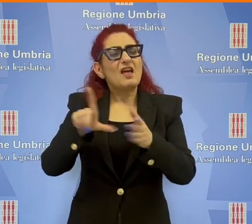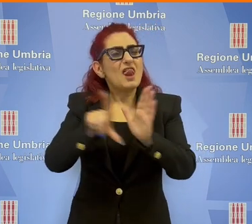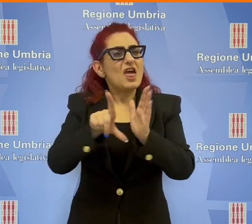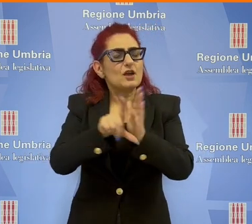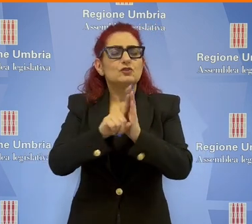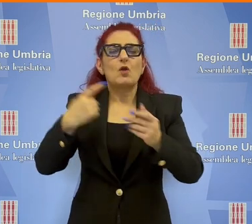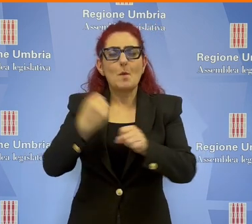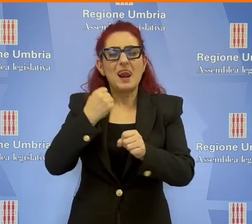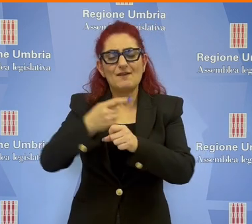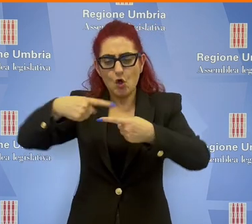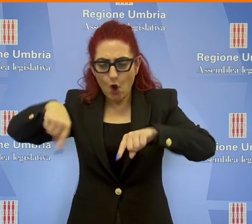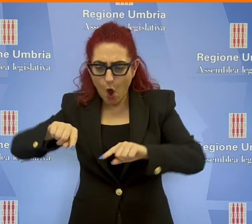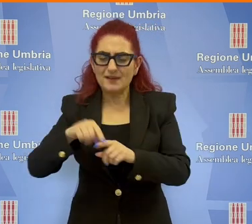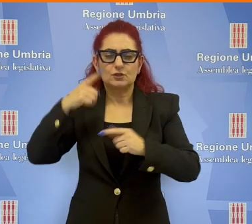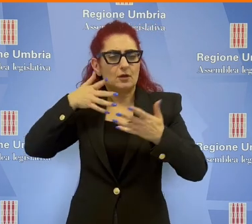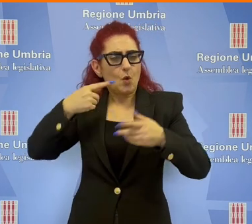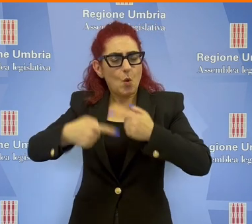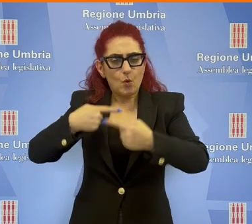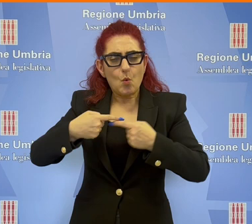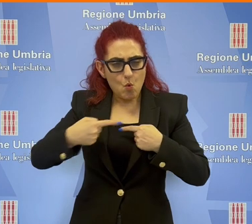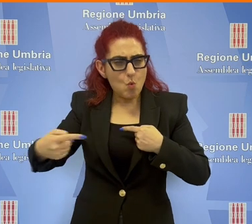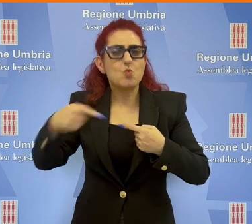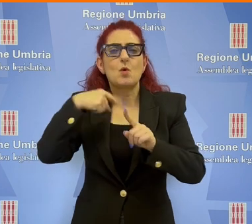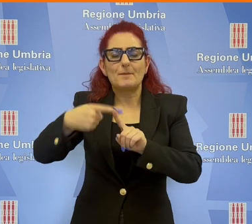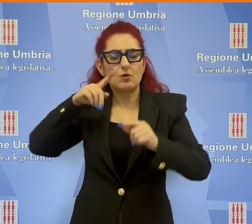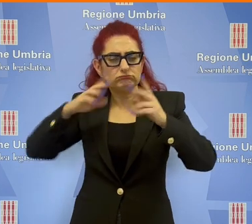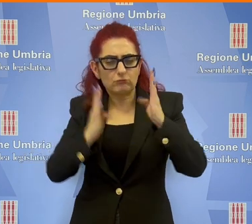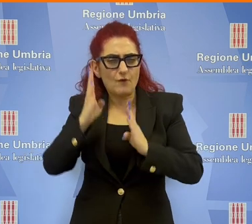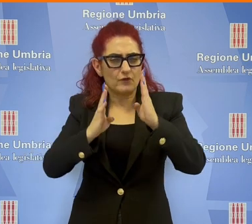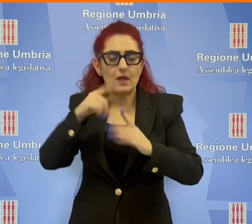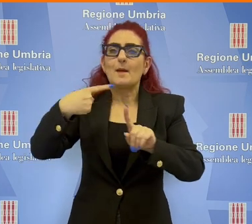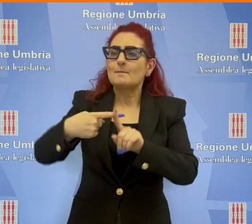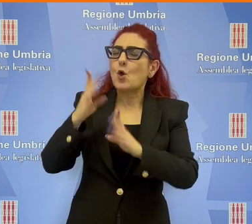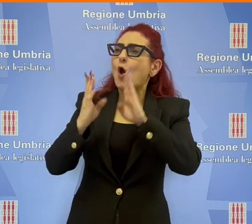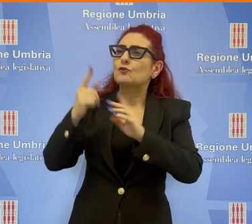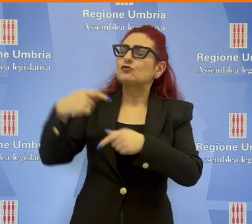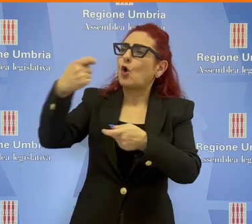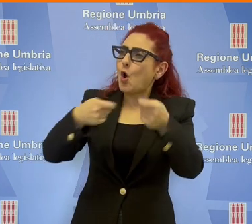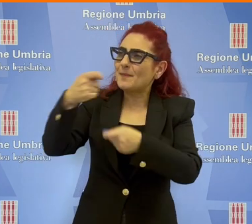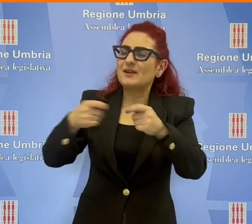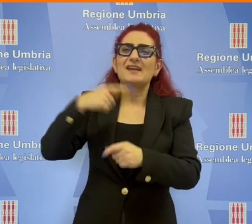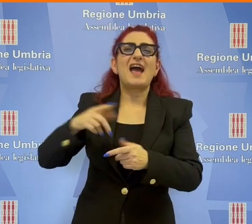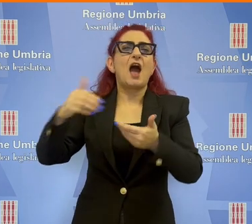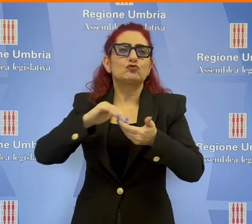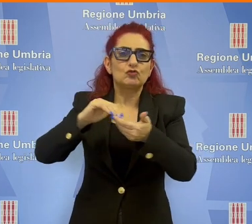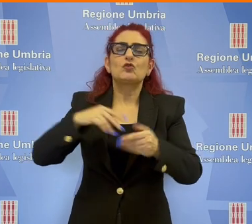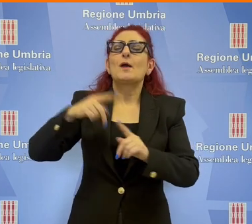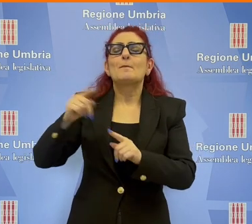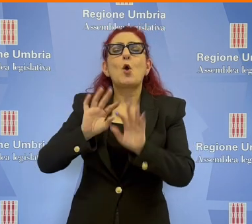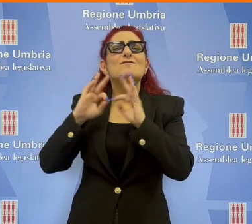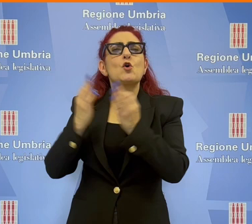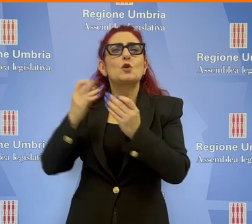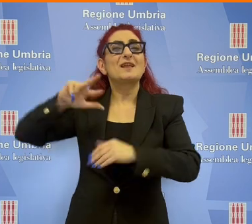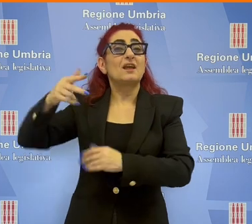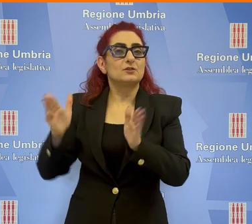e meticoloso della commissione e di un confronto con i soggetti interessati, centrali cooperative, associazioni, forum del terzo settore.